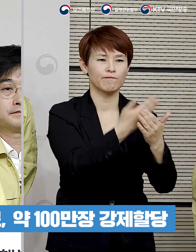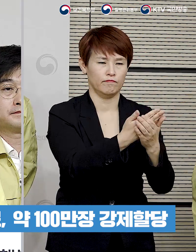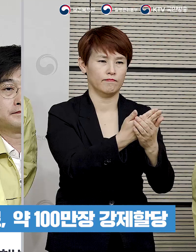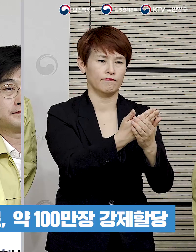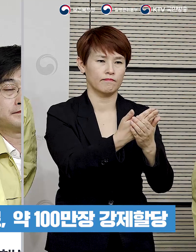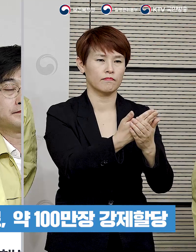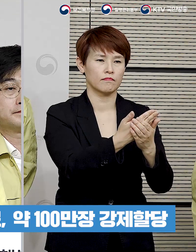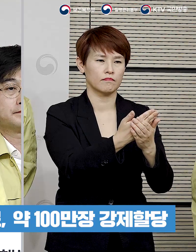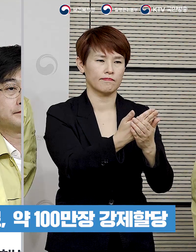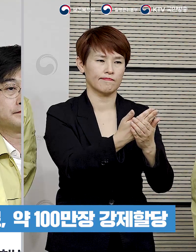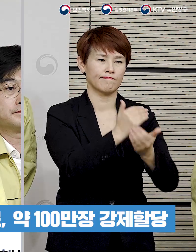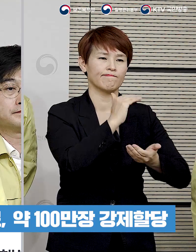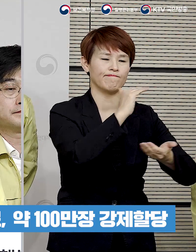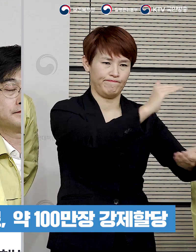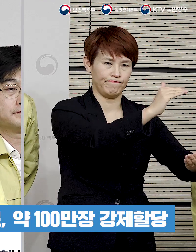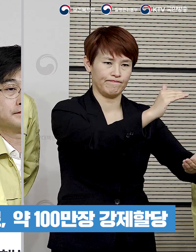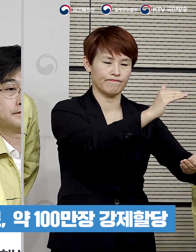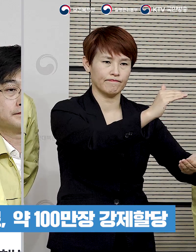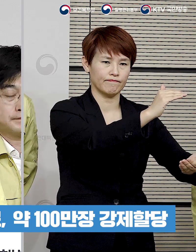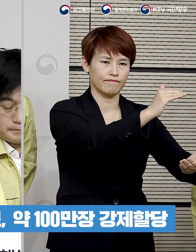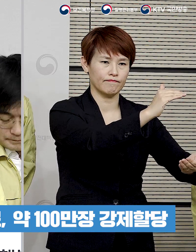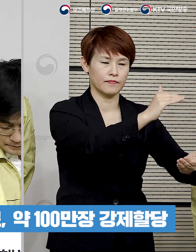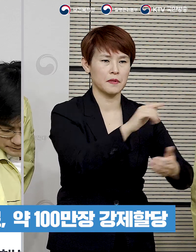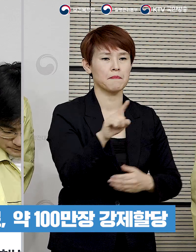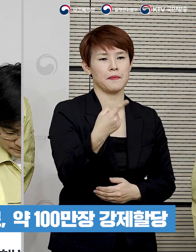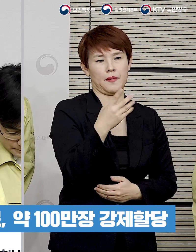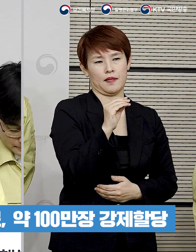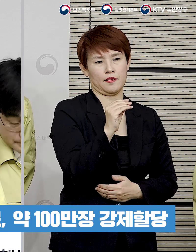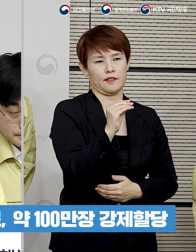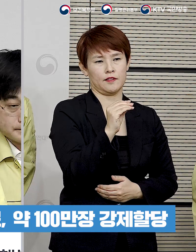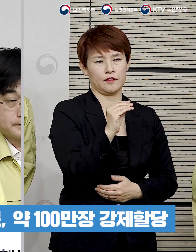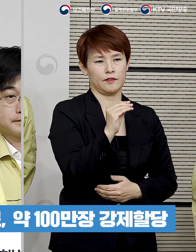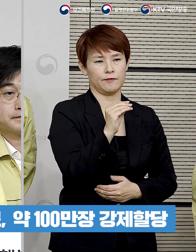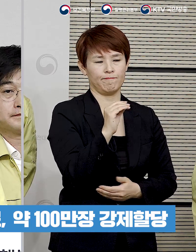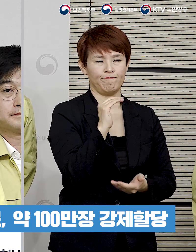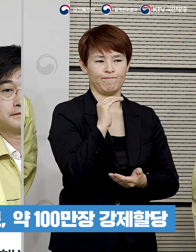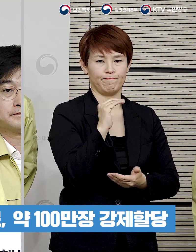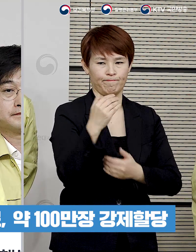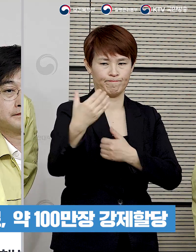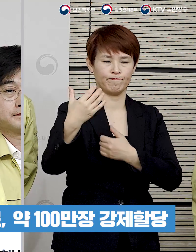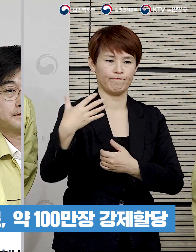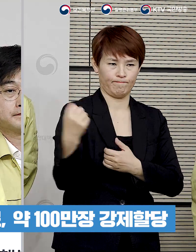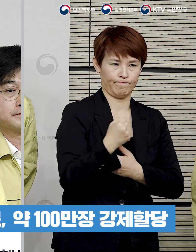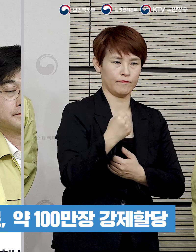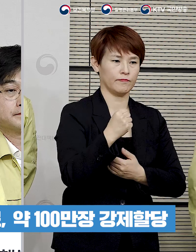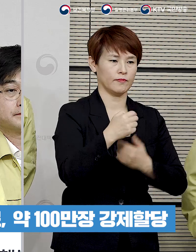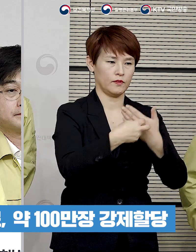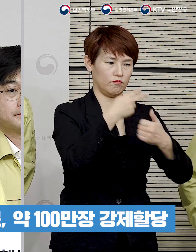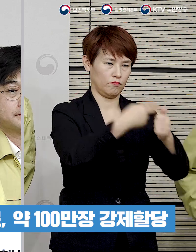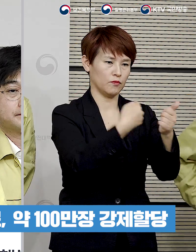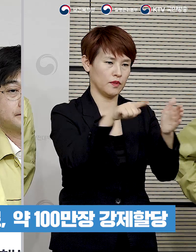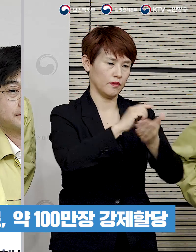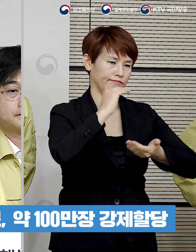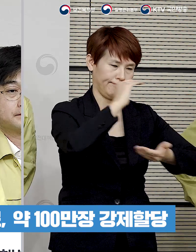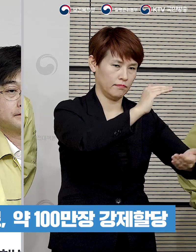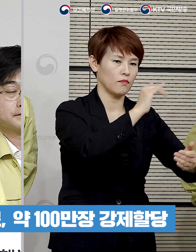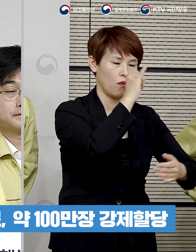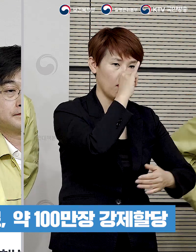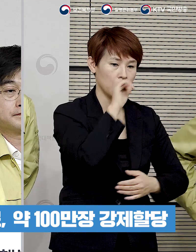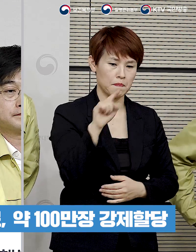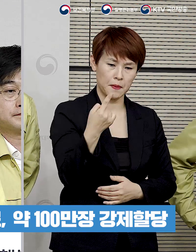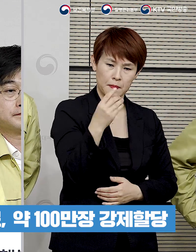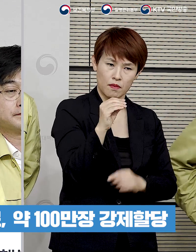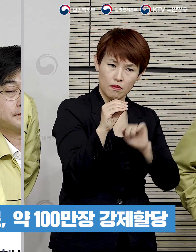잡고 우선 할당을 시키는 강제 할당 방식을 채택해서 100만 장 정도를 강제로 할당받아 있는 상태입니다. 다만